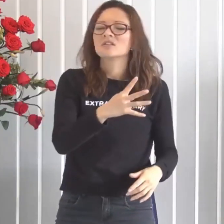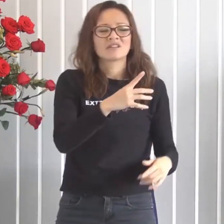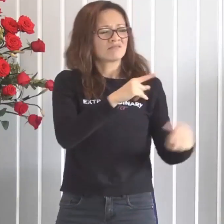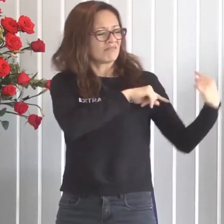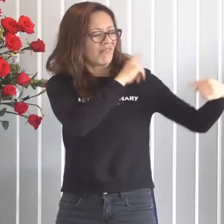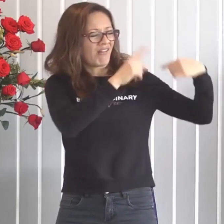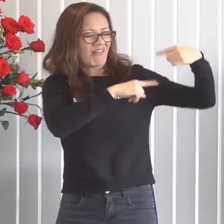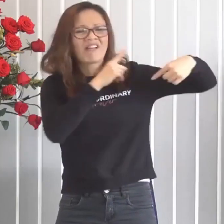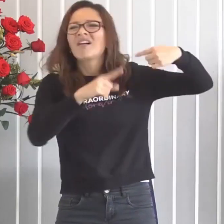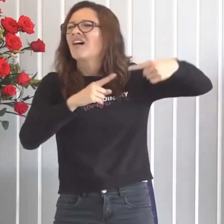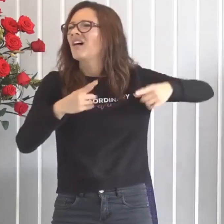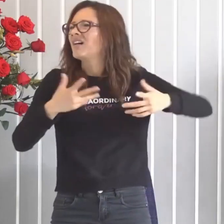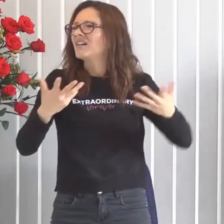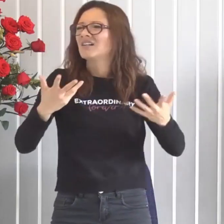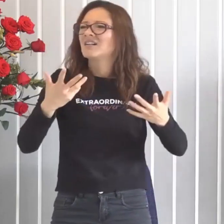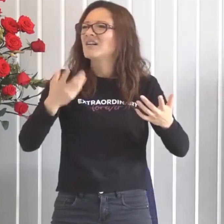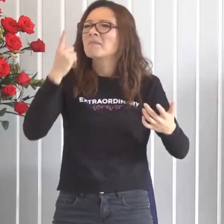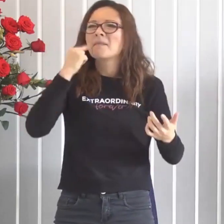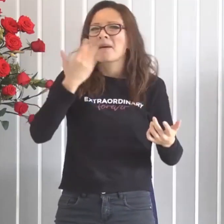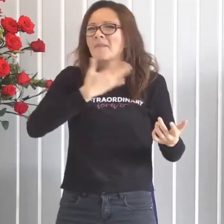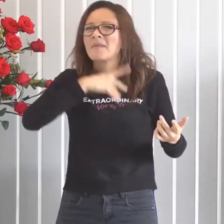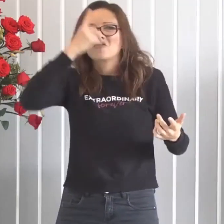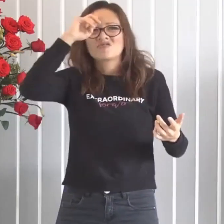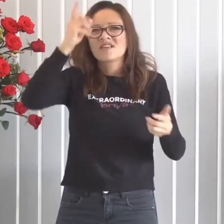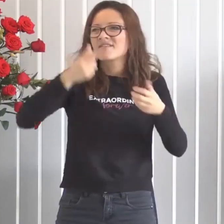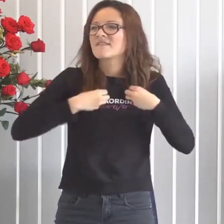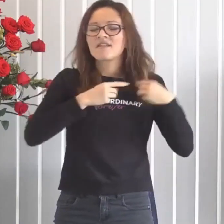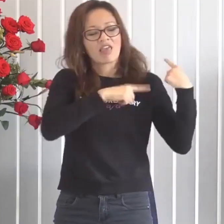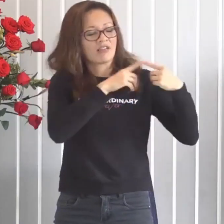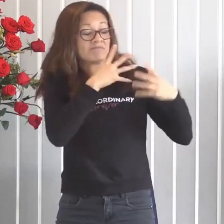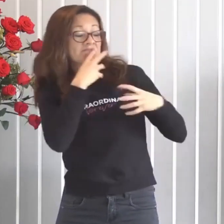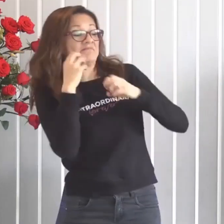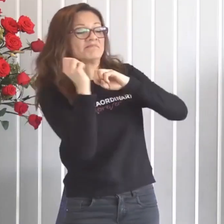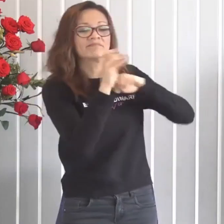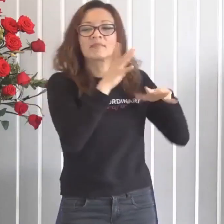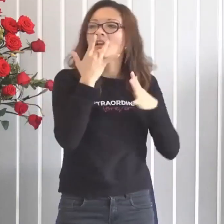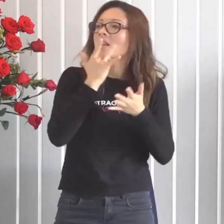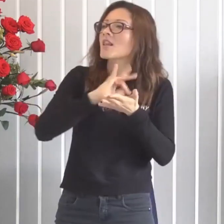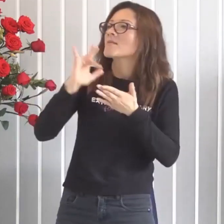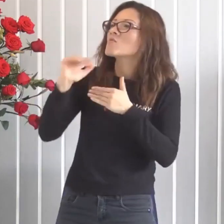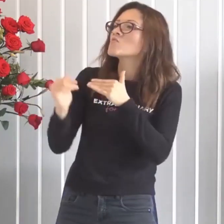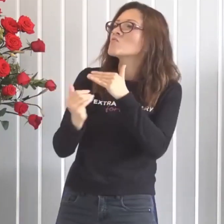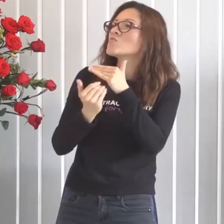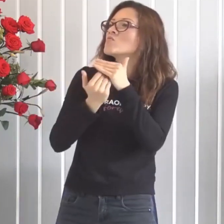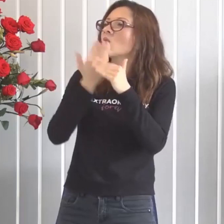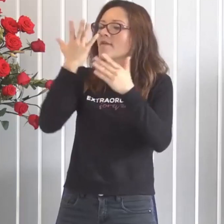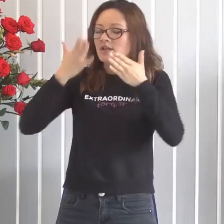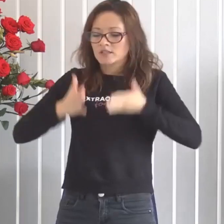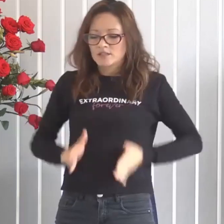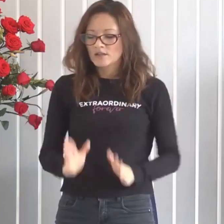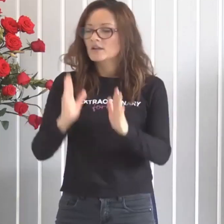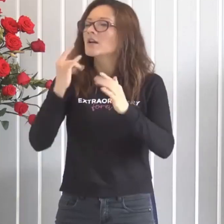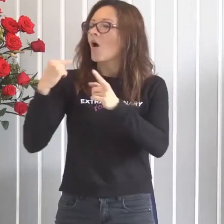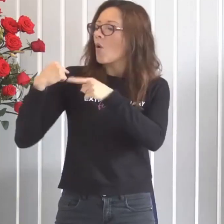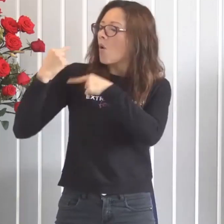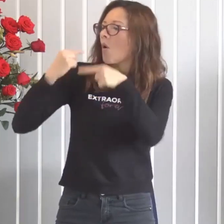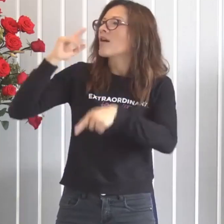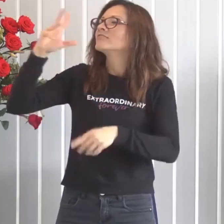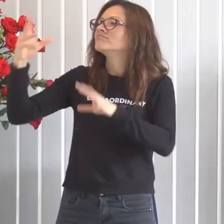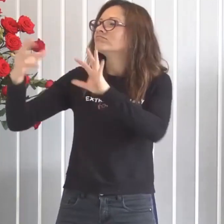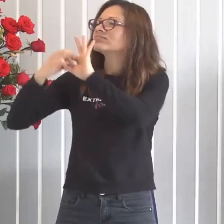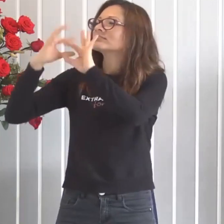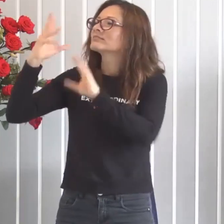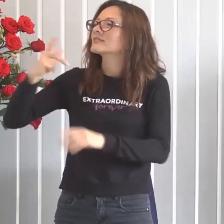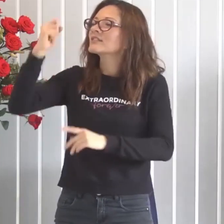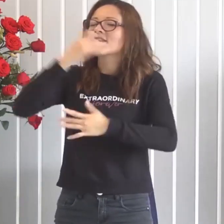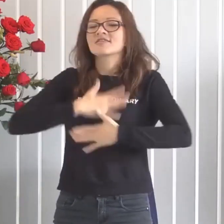vana manera de vivir de nuestros padres. Nos hiciste nuevas criaturas, coherederos con Cristo, y ahora nos dejas disfrutar de